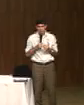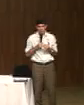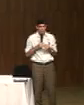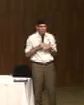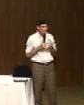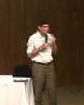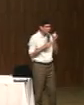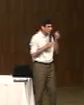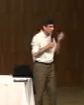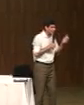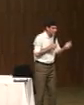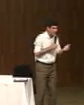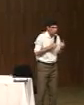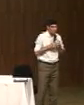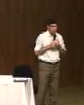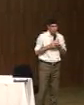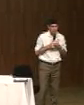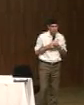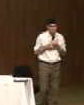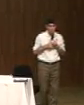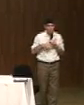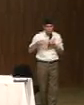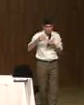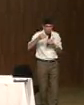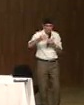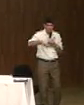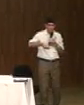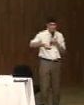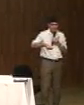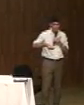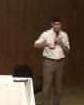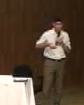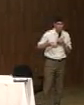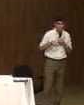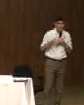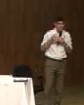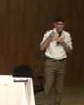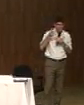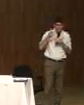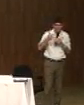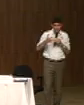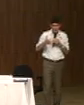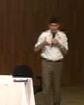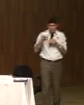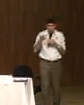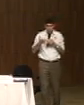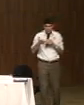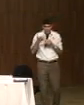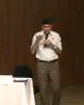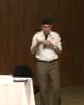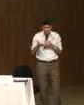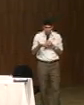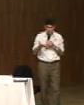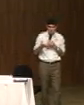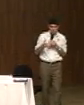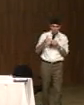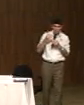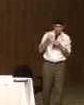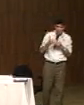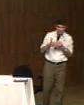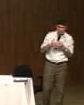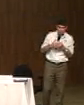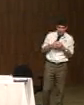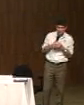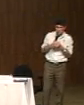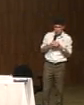chegar na escola, que não tinha acesso à escola. Mudamos o sistema de ingresso, um sistema que permite a todos ter a mesma condição,